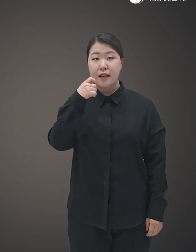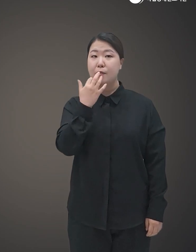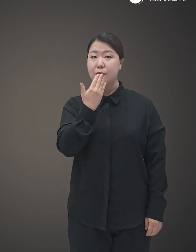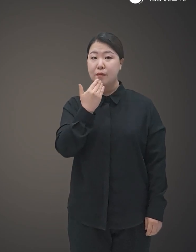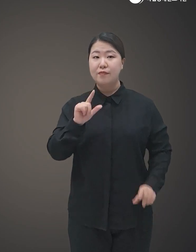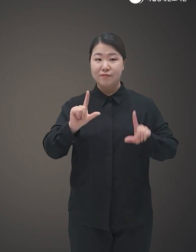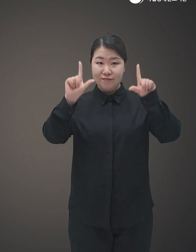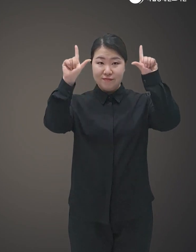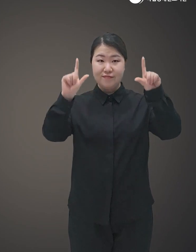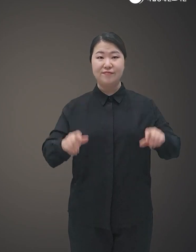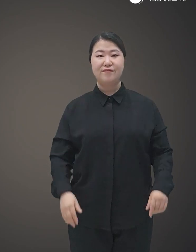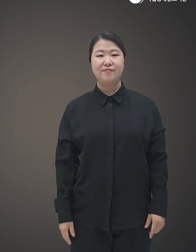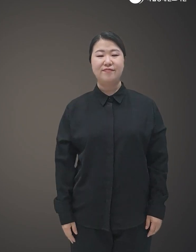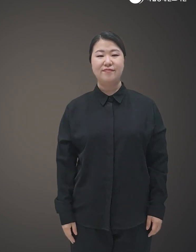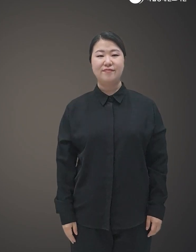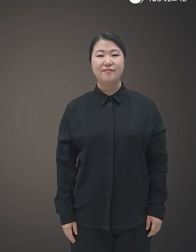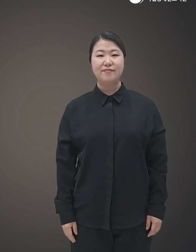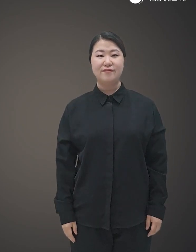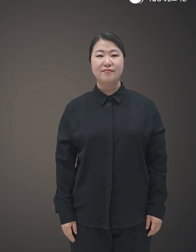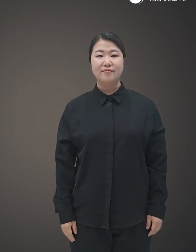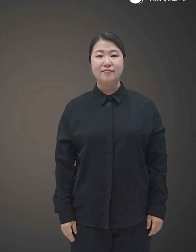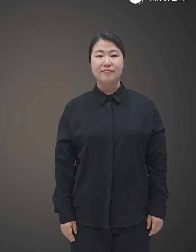짜장 요일.